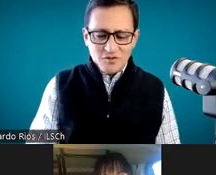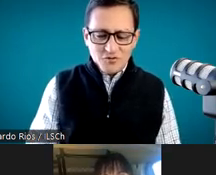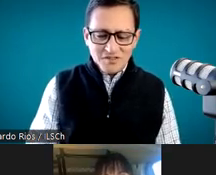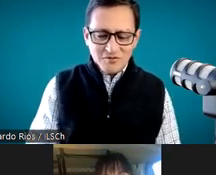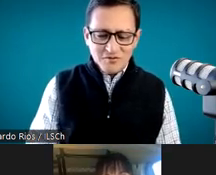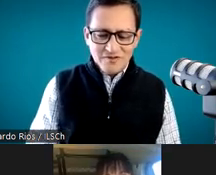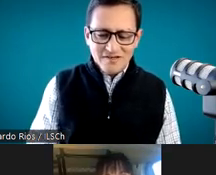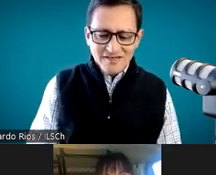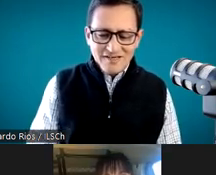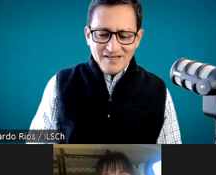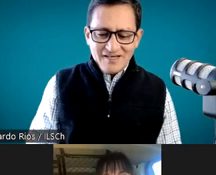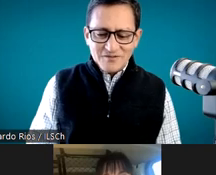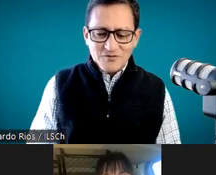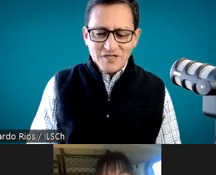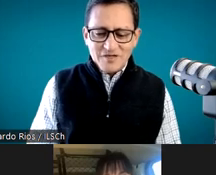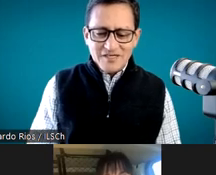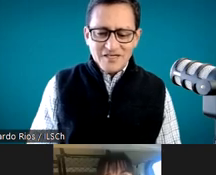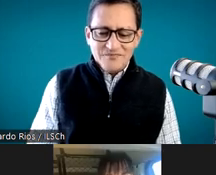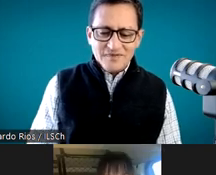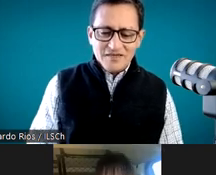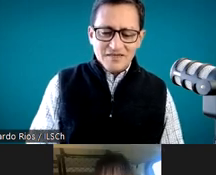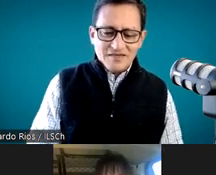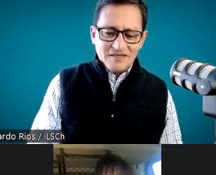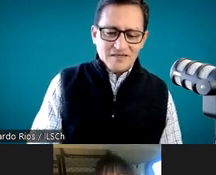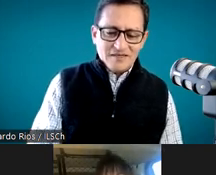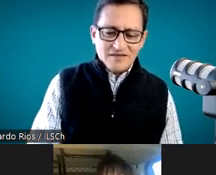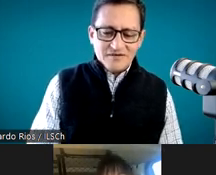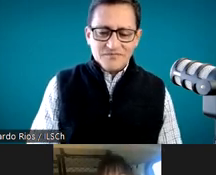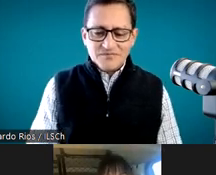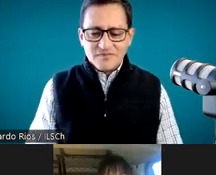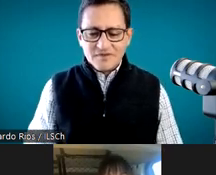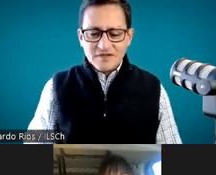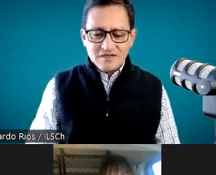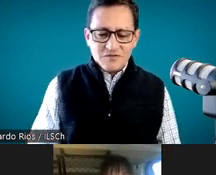De hecho, me tocó hace unos años atrás,